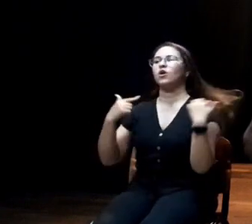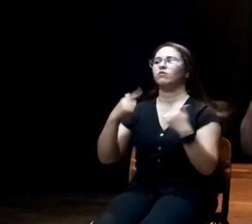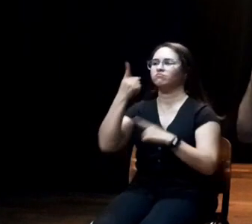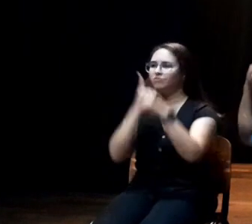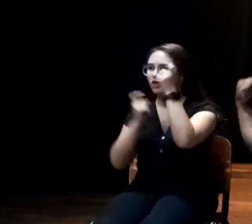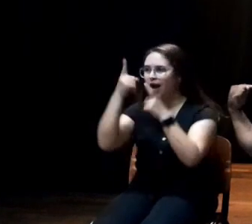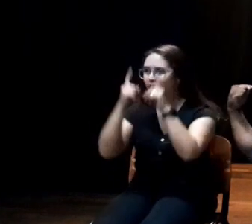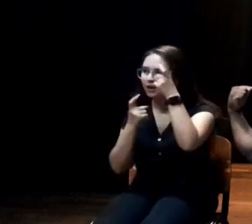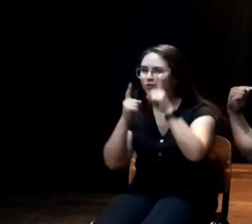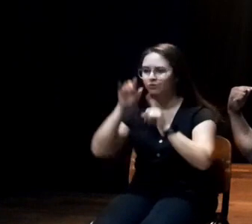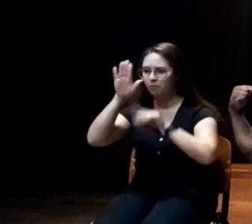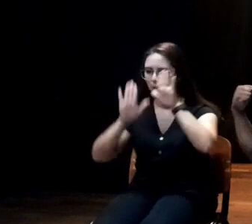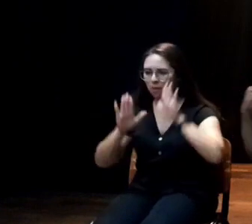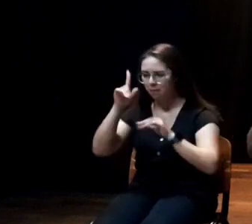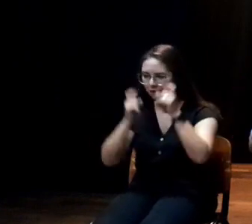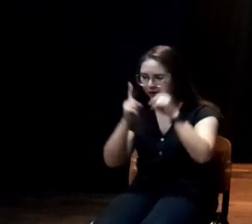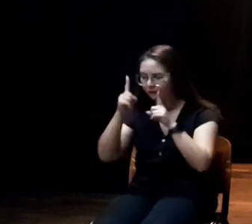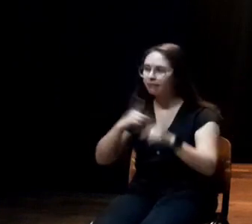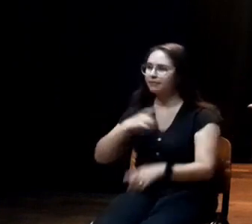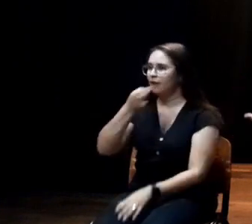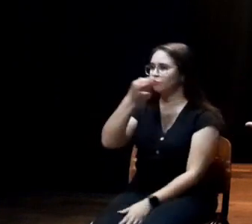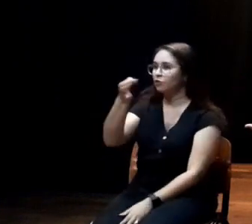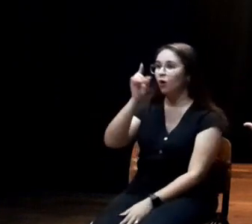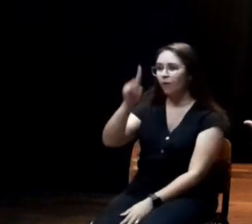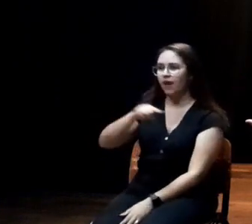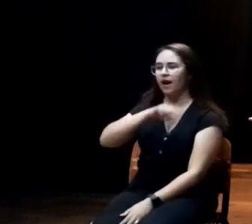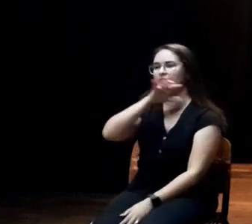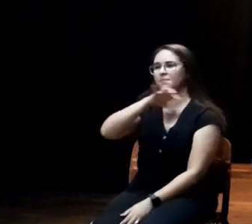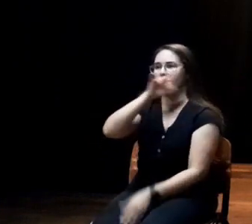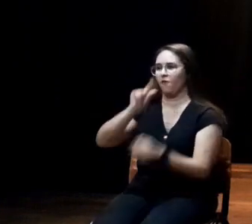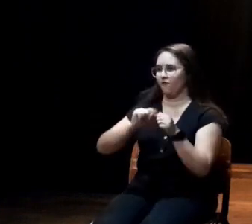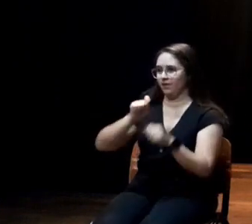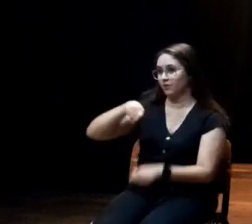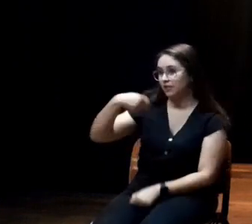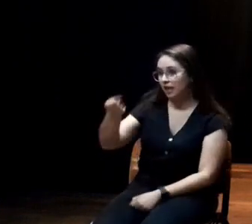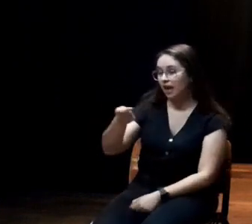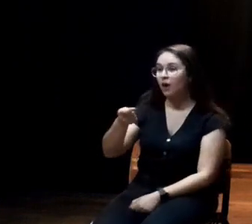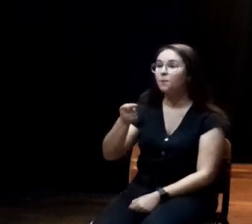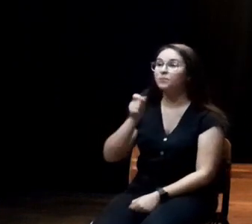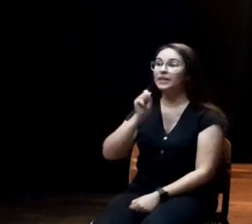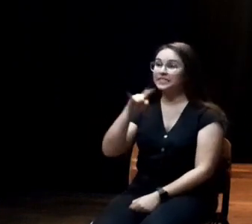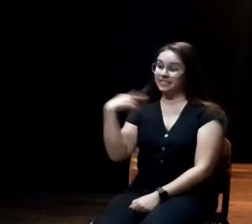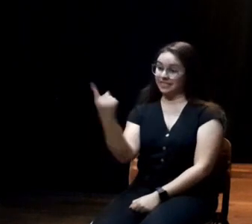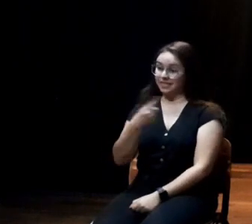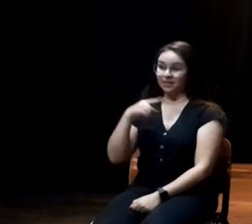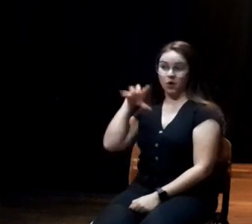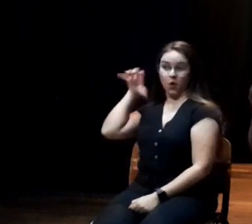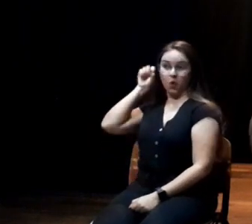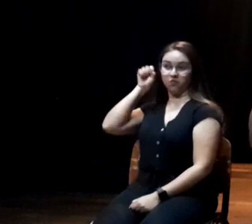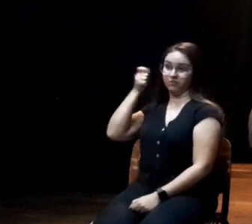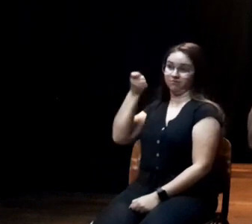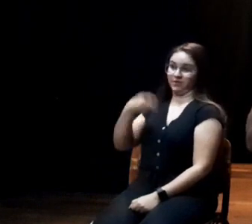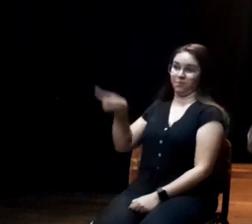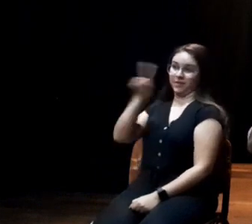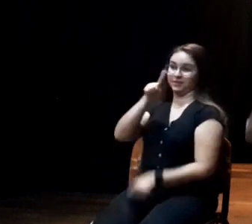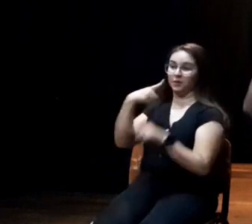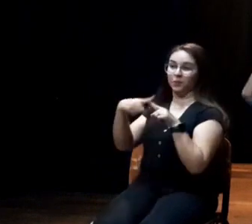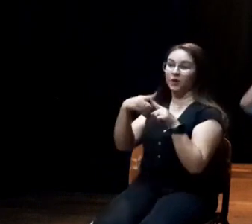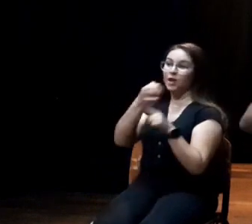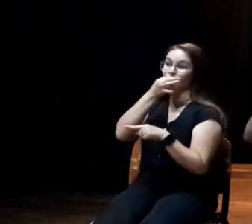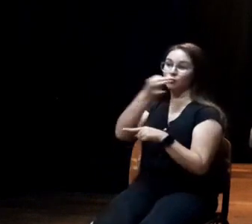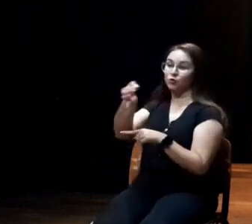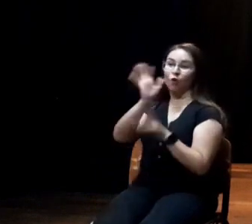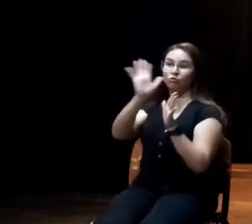que tem um som sendo reproduzido, é daquele animal que ele fez o sinal. Coisa que quando a gente é ouvinte, a gente não precisa, porque esse som